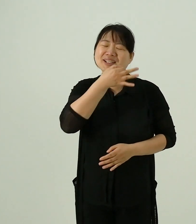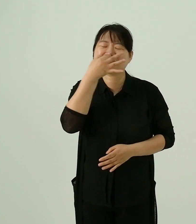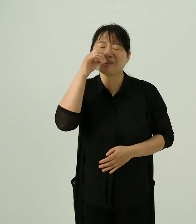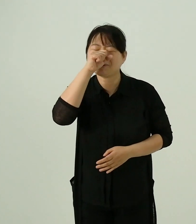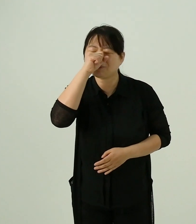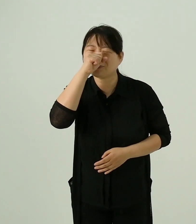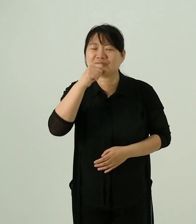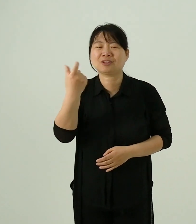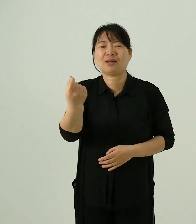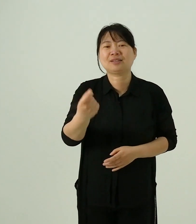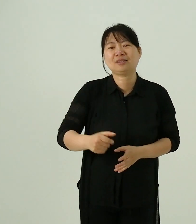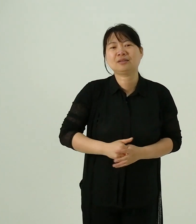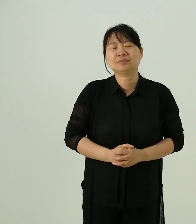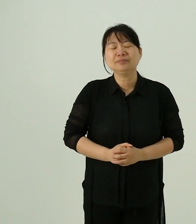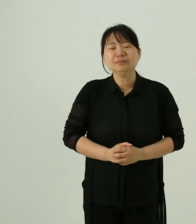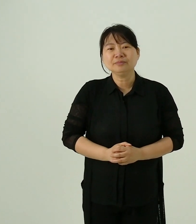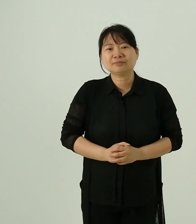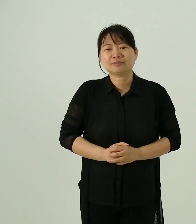좋아요.